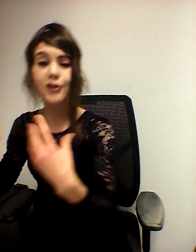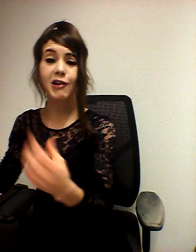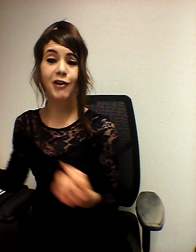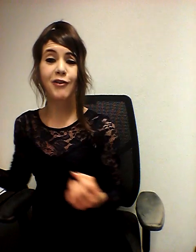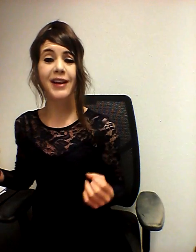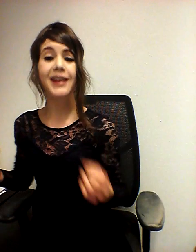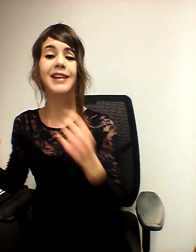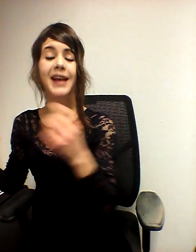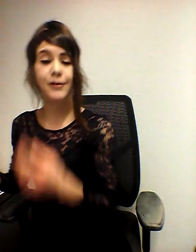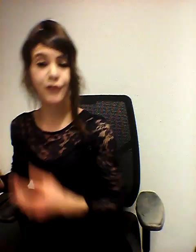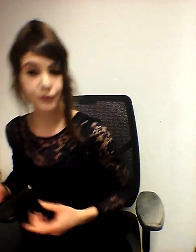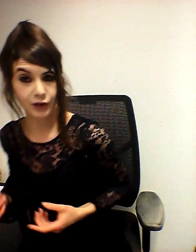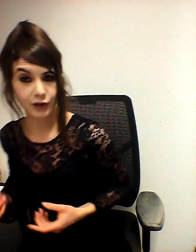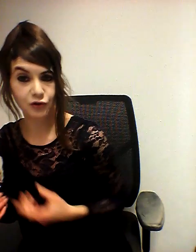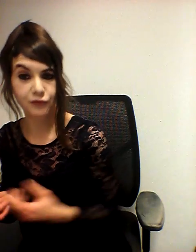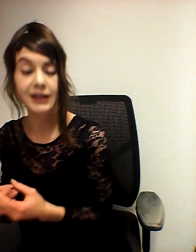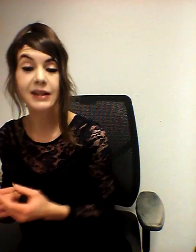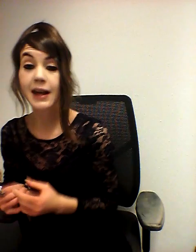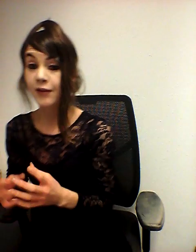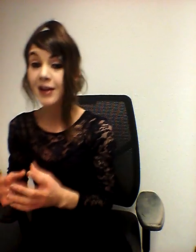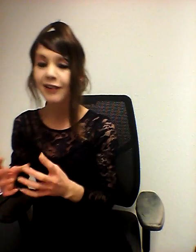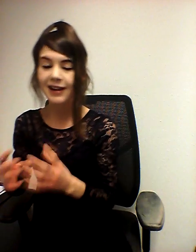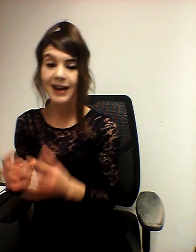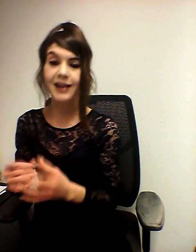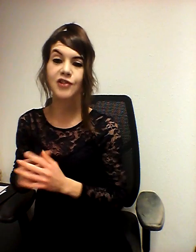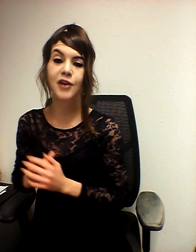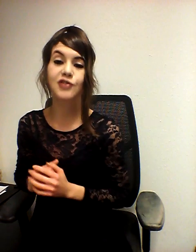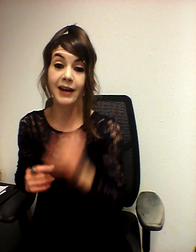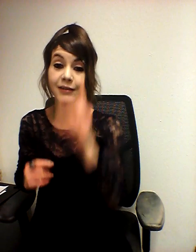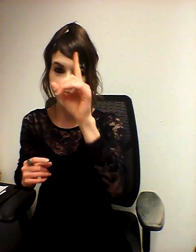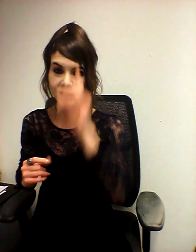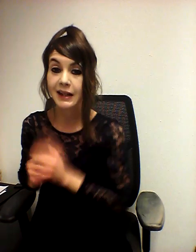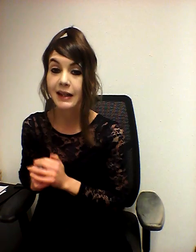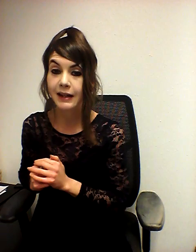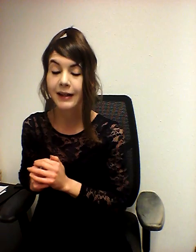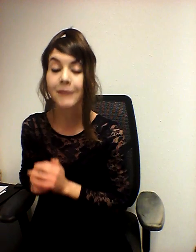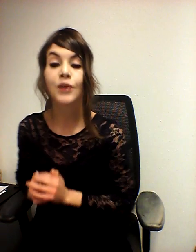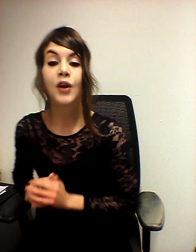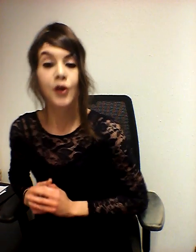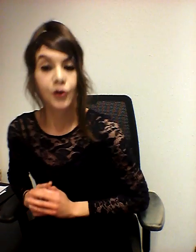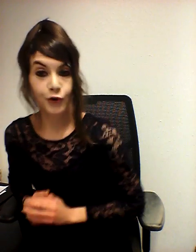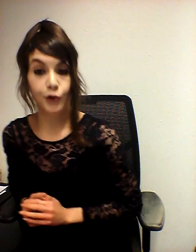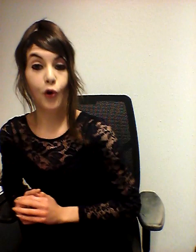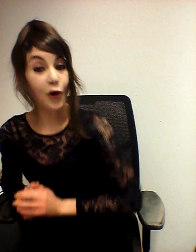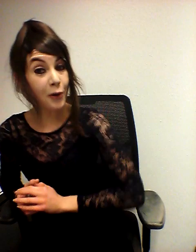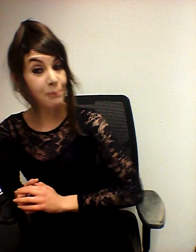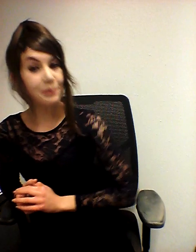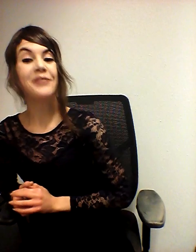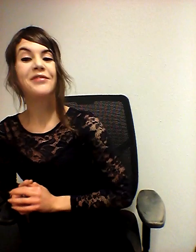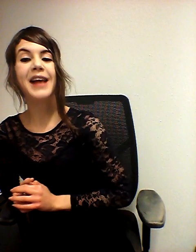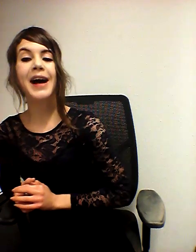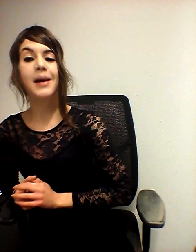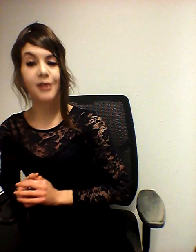calori leverende voedingsstoffen in je lijf heel laag zou zijn wanneer de opname